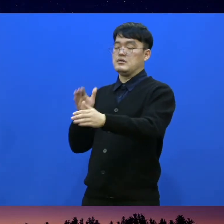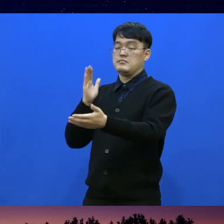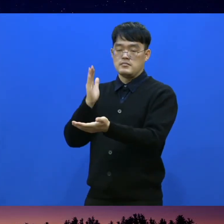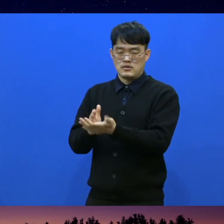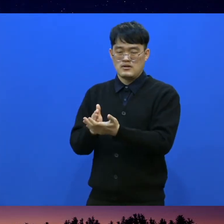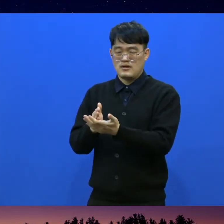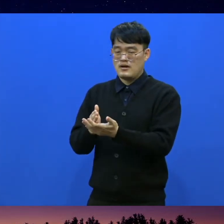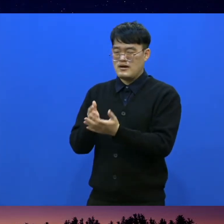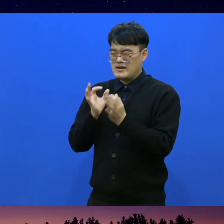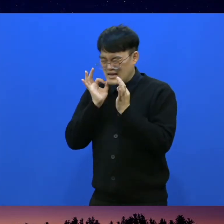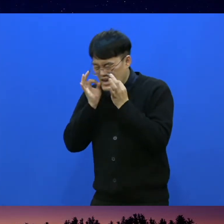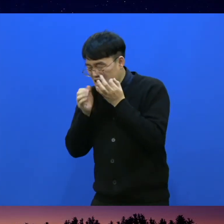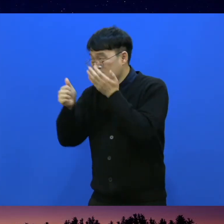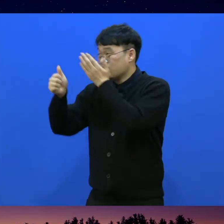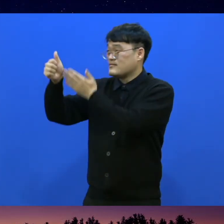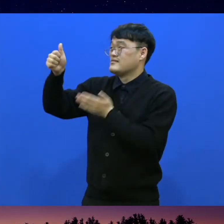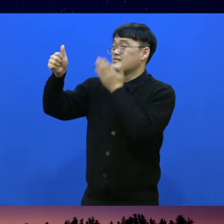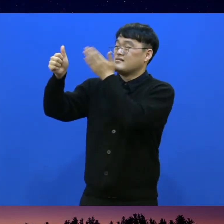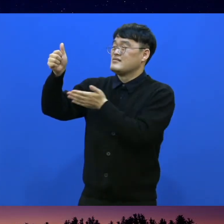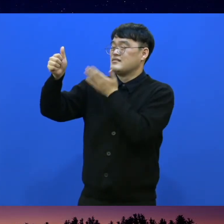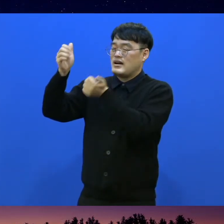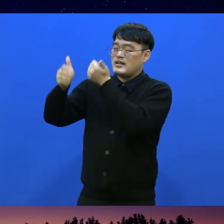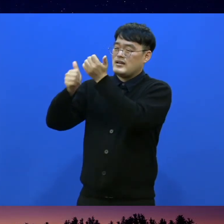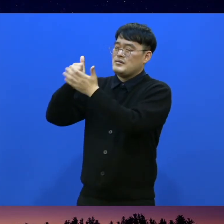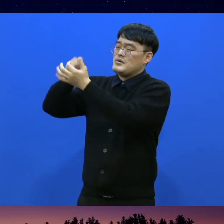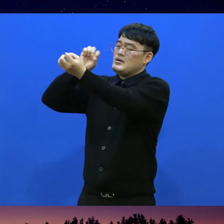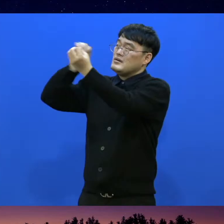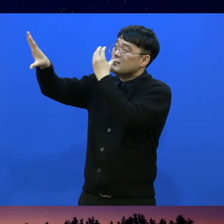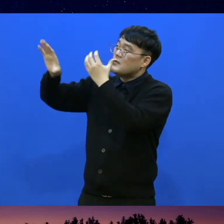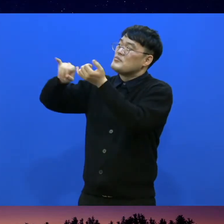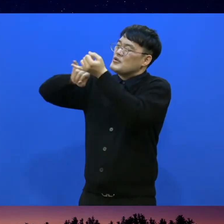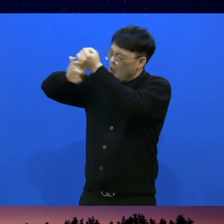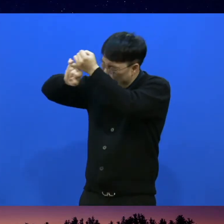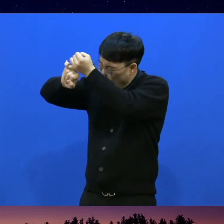간청하는 거예요. 하나님의 간청. 하나님 응답해 주셔야 됩니다.